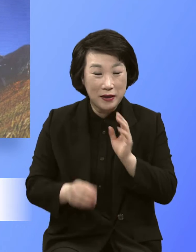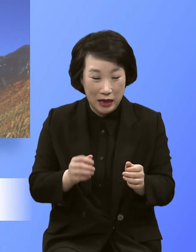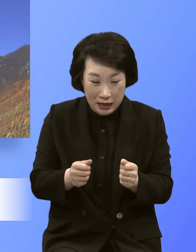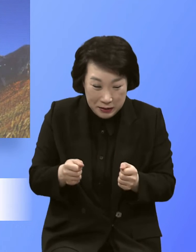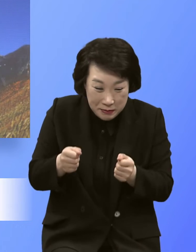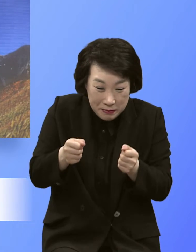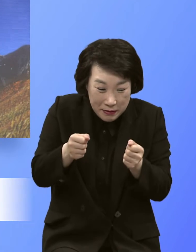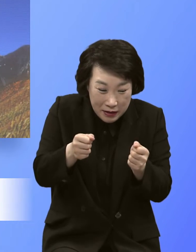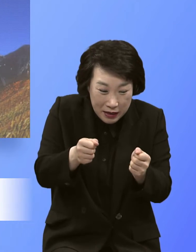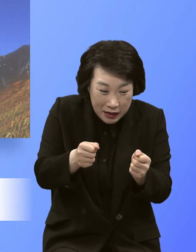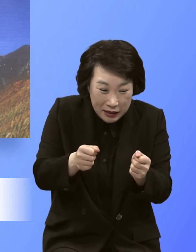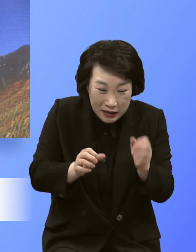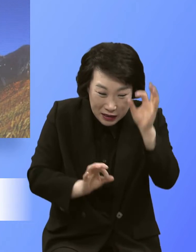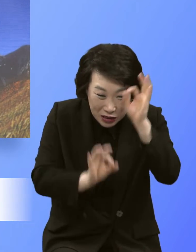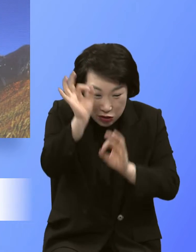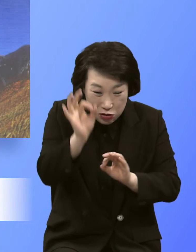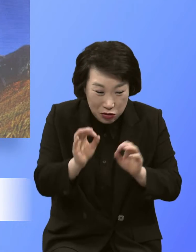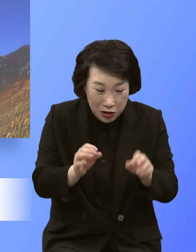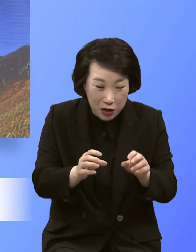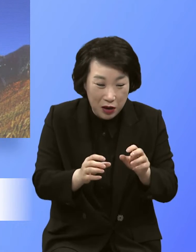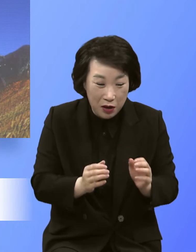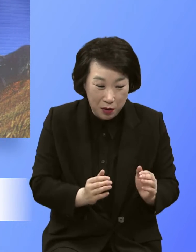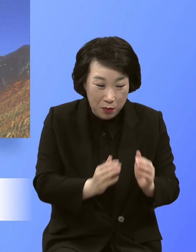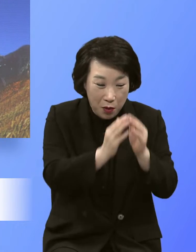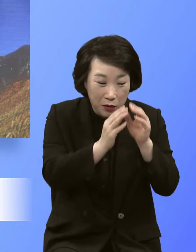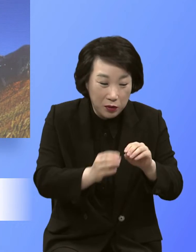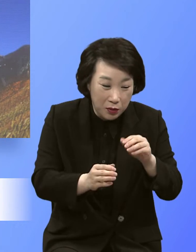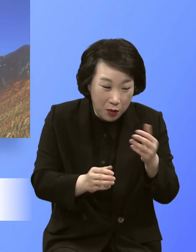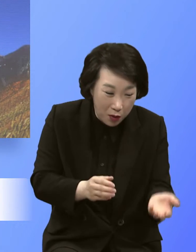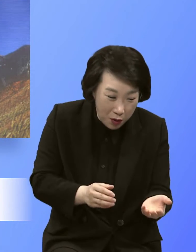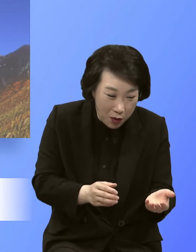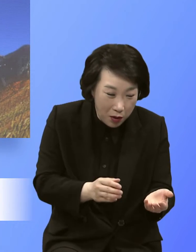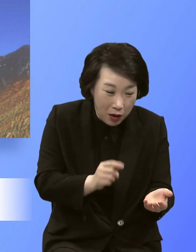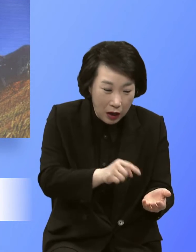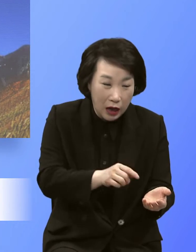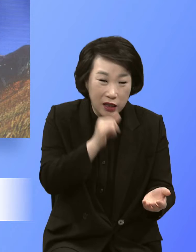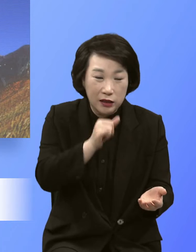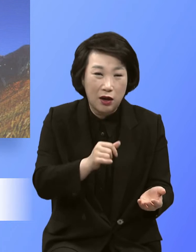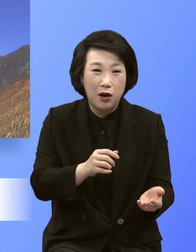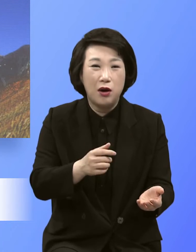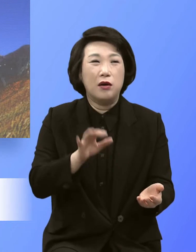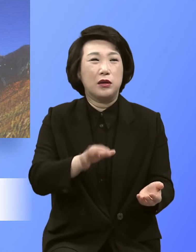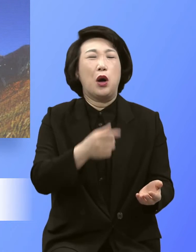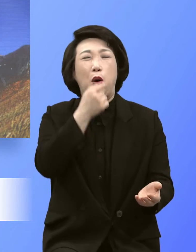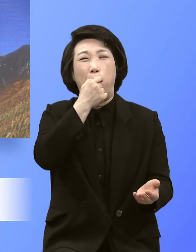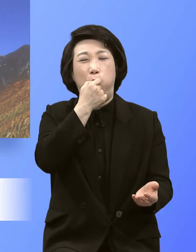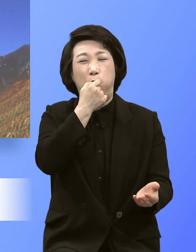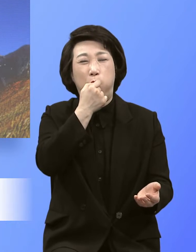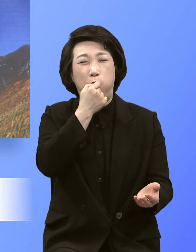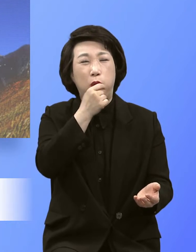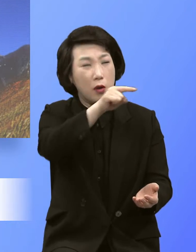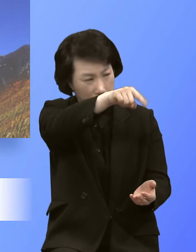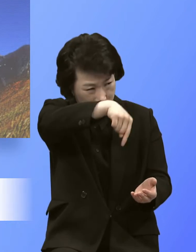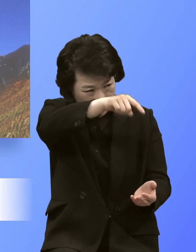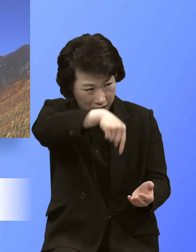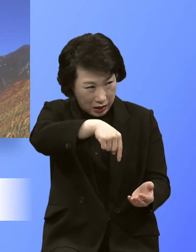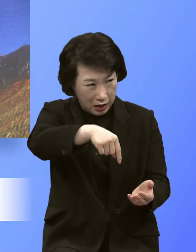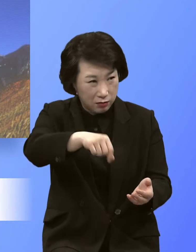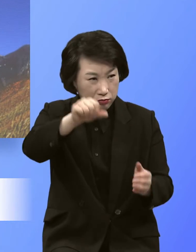봉을 건드려서 아주 자동차에게 붙이는 순간 봉이 땡가랑 넘어지면 호루라기 회